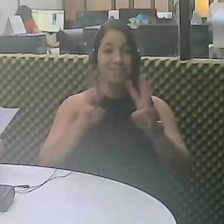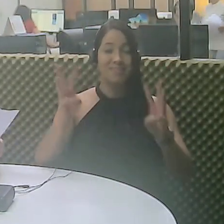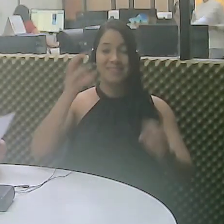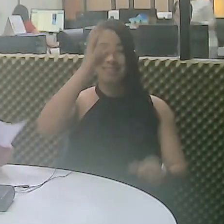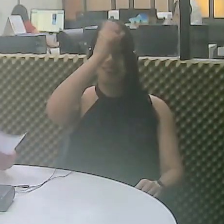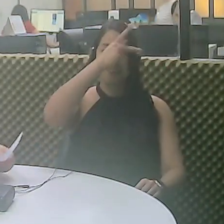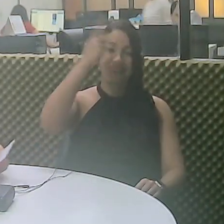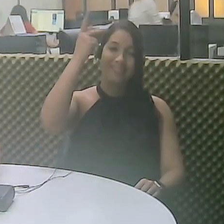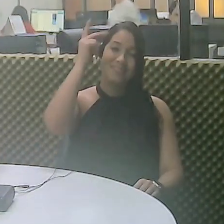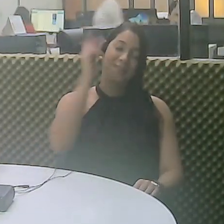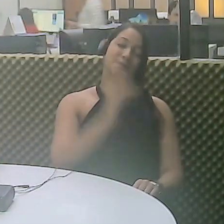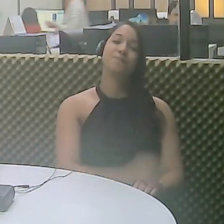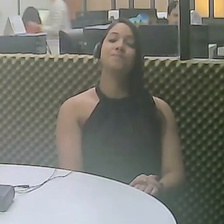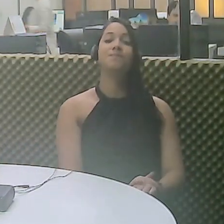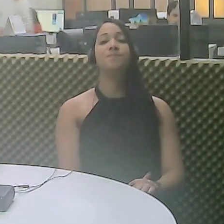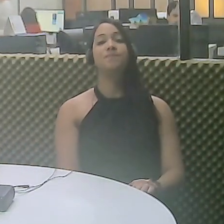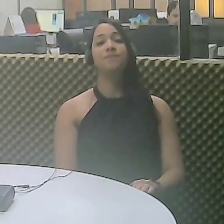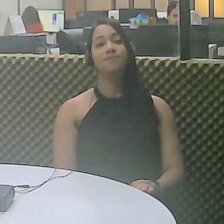portal da Prefeitura.